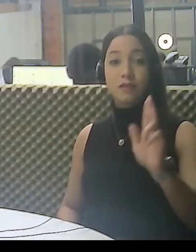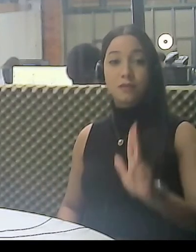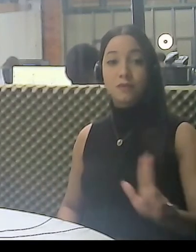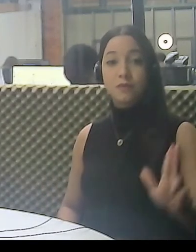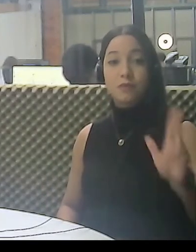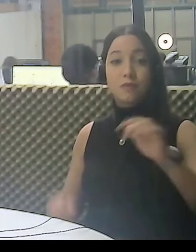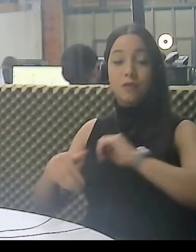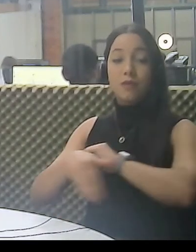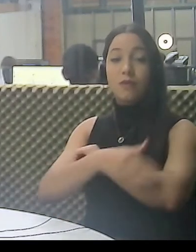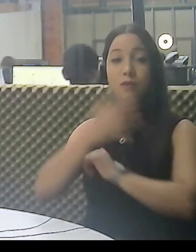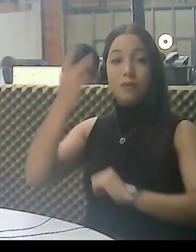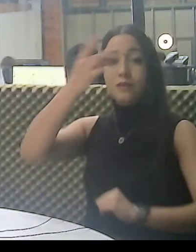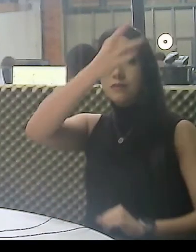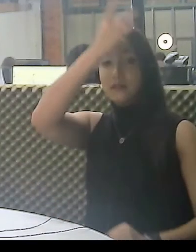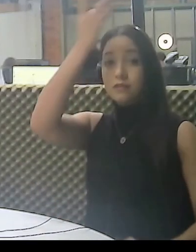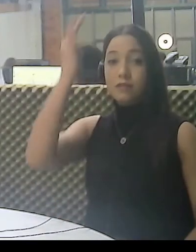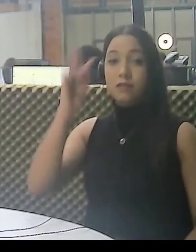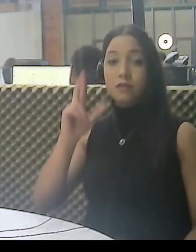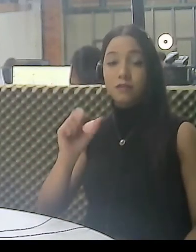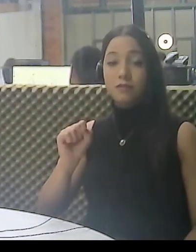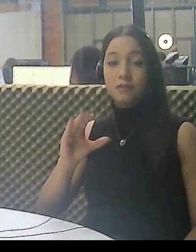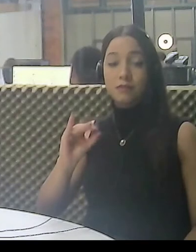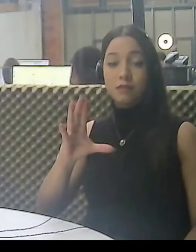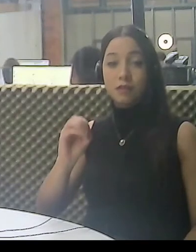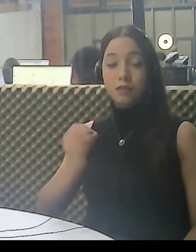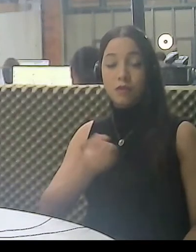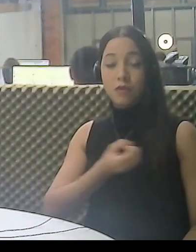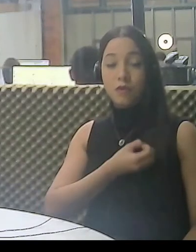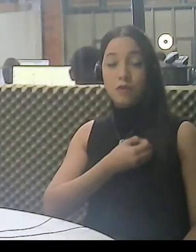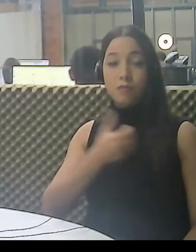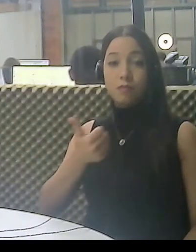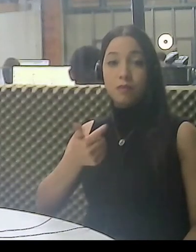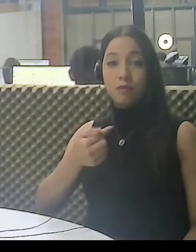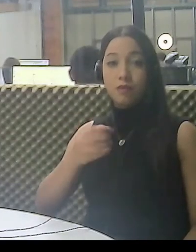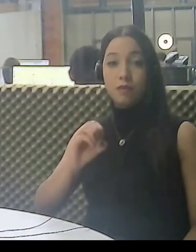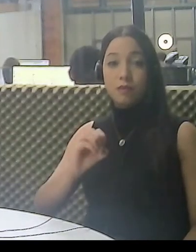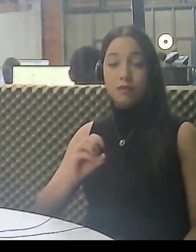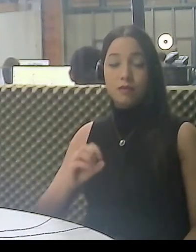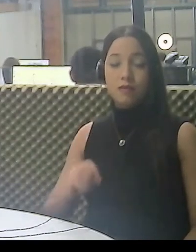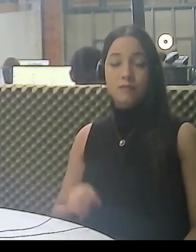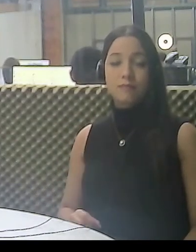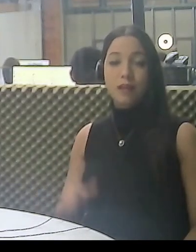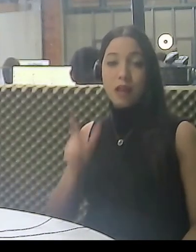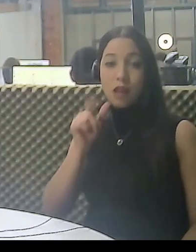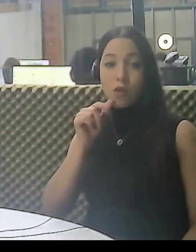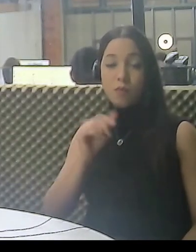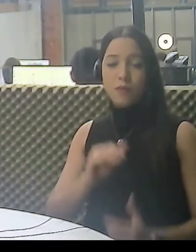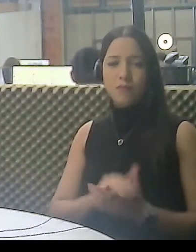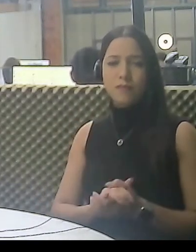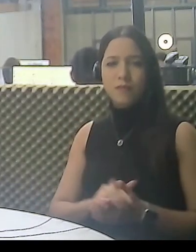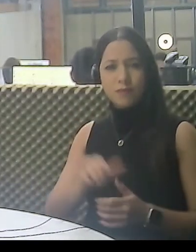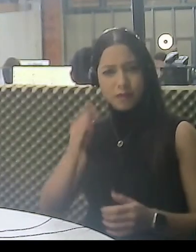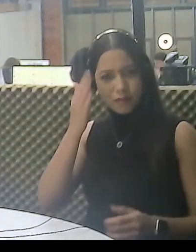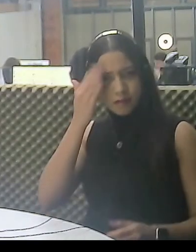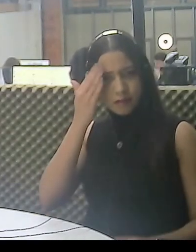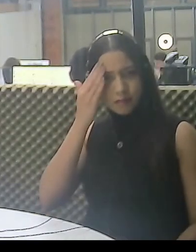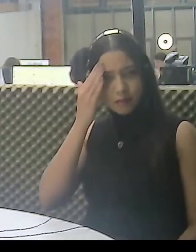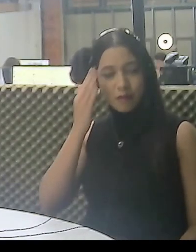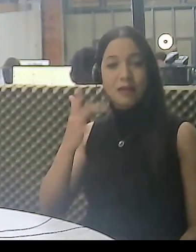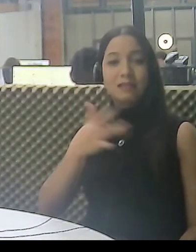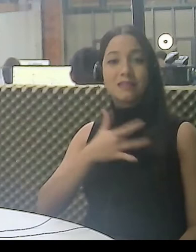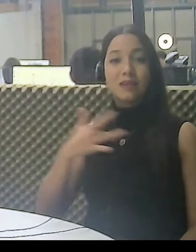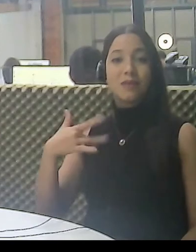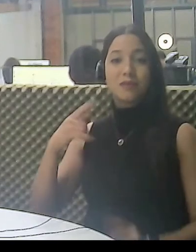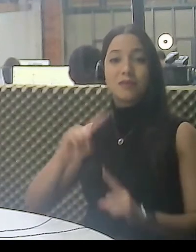rua São Francisco de Assis, número 1070, no bairro Lagoinha. Você sabia? Com o aplicativo Saúde